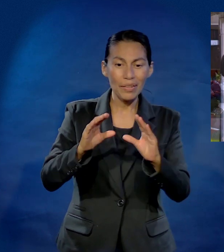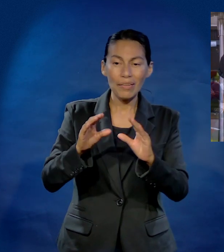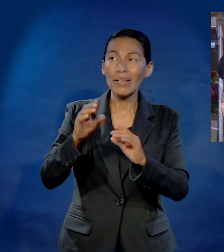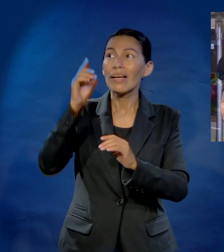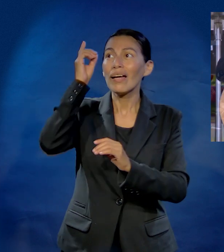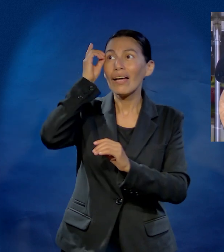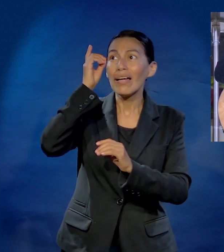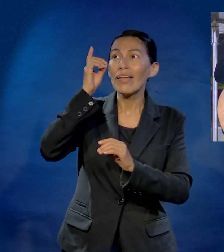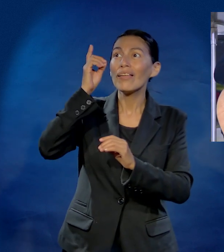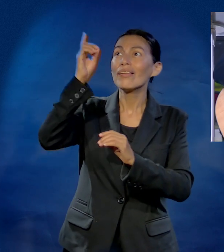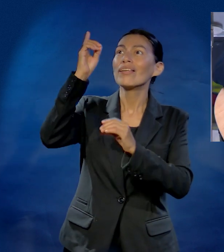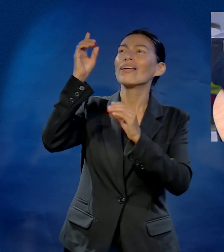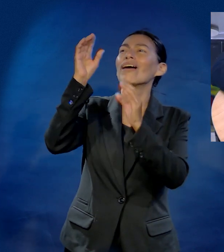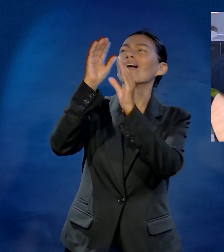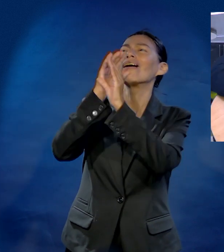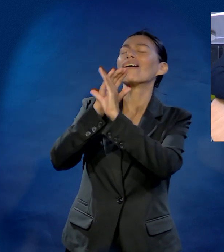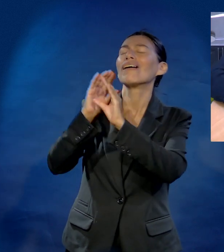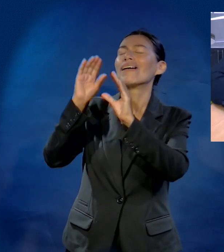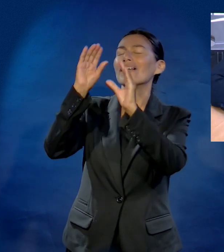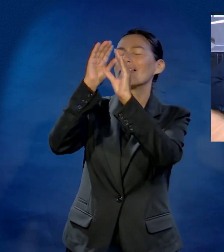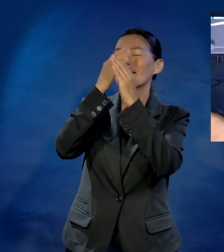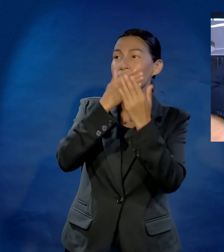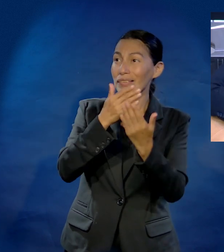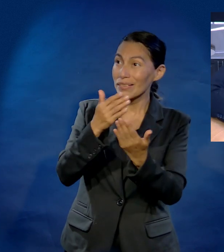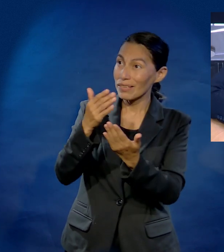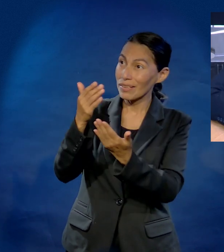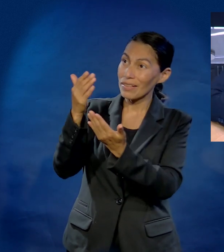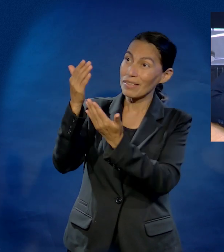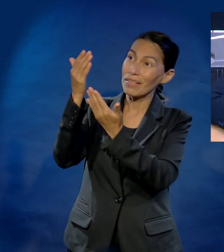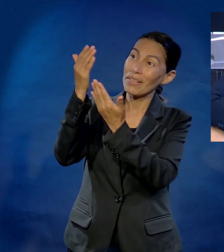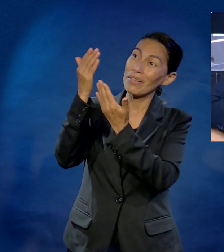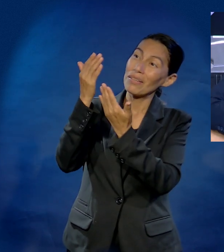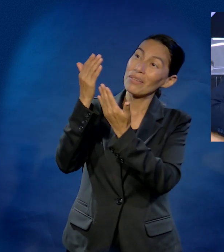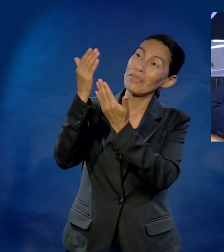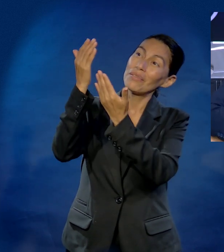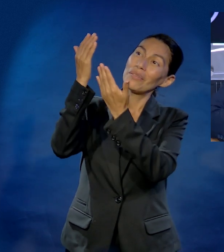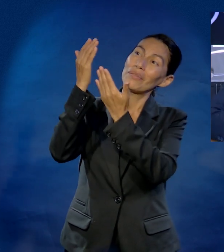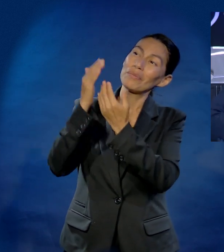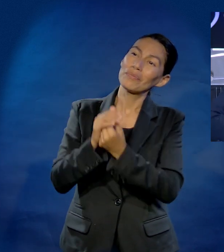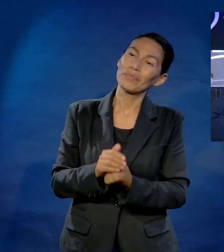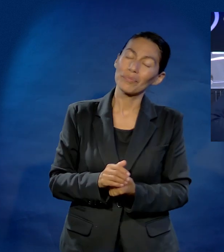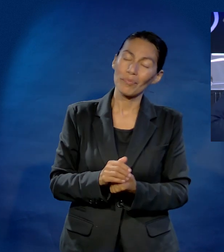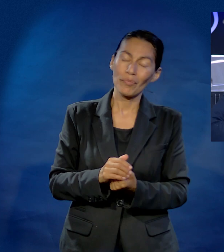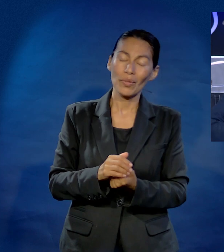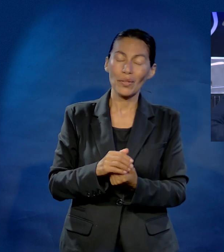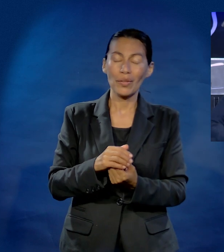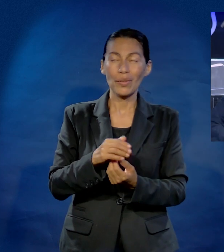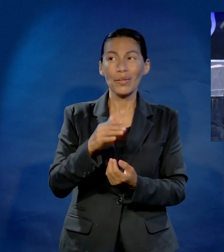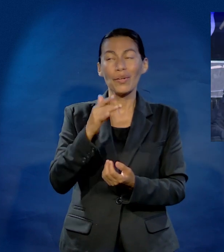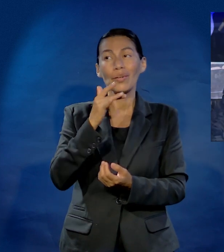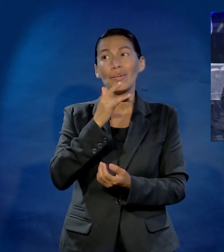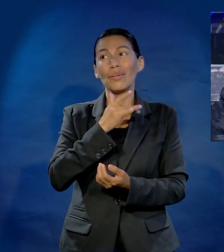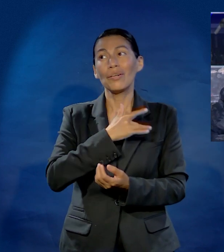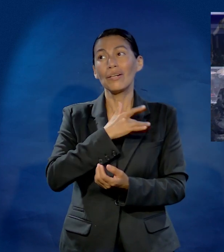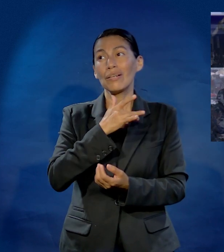un pastorcillo de ovejas que amaba cantarle tan solo a su Dios.